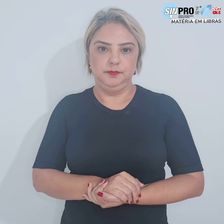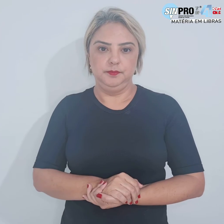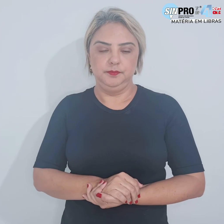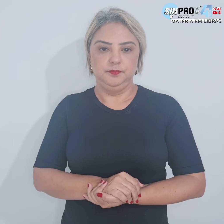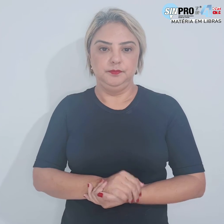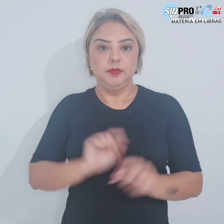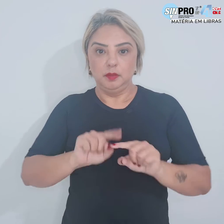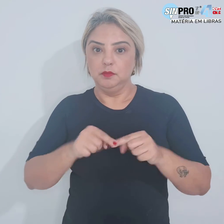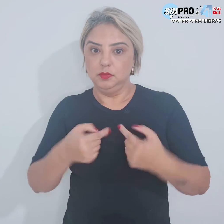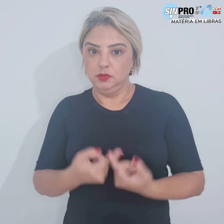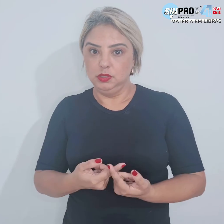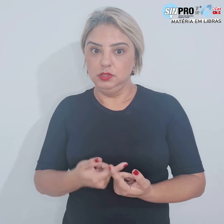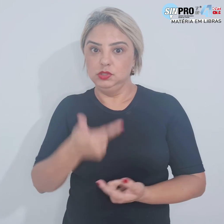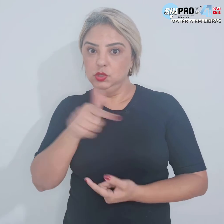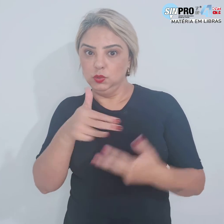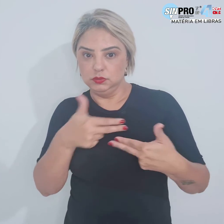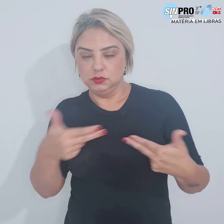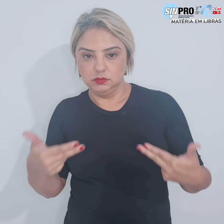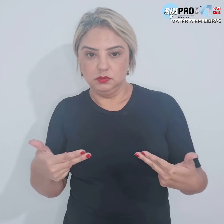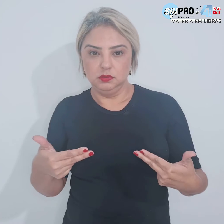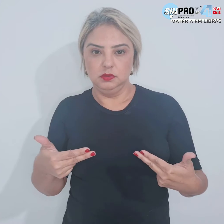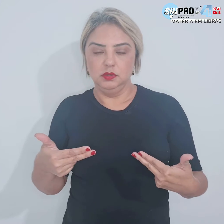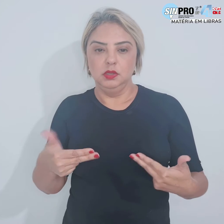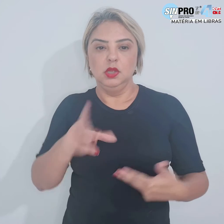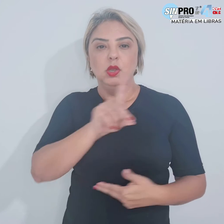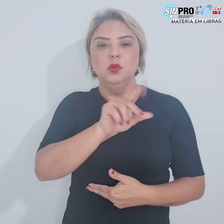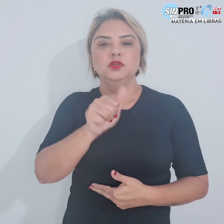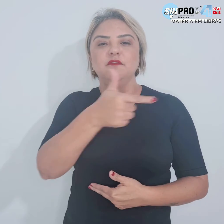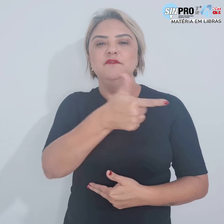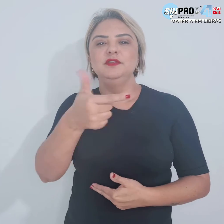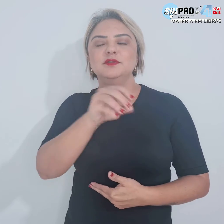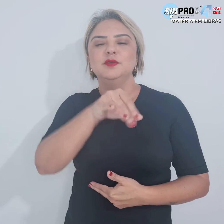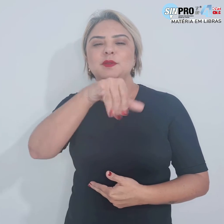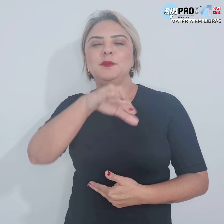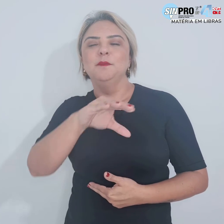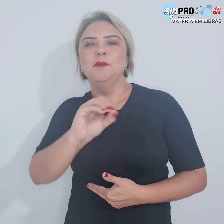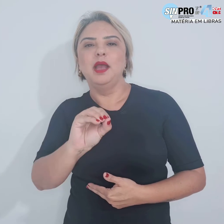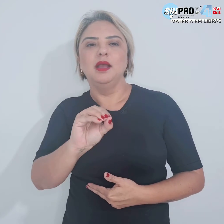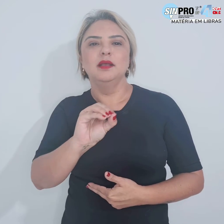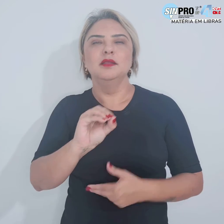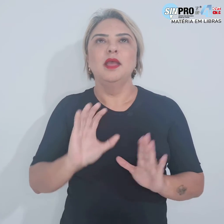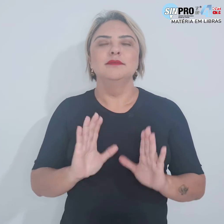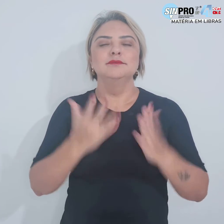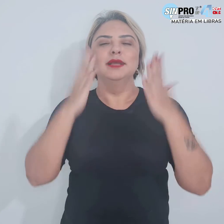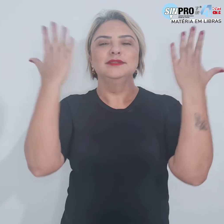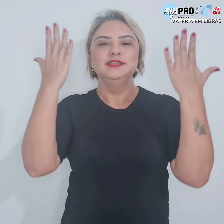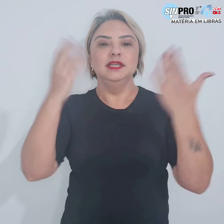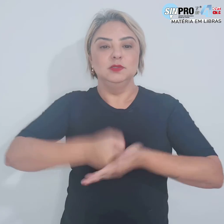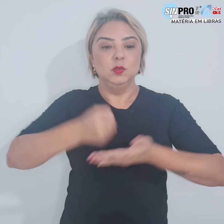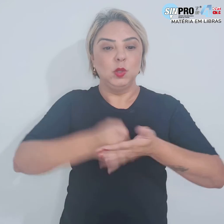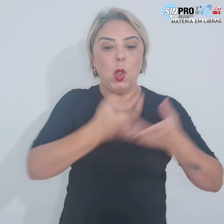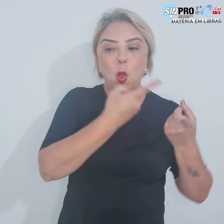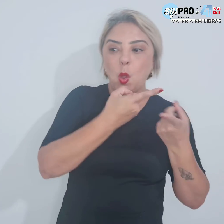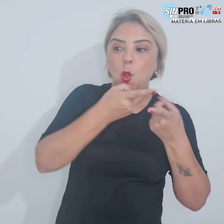Por isso e outras coisas, o dia 22 de março é data de luta contra todas as formas